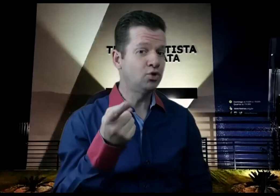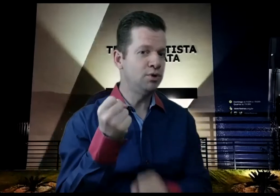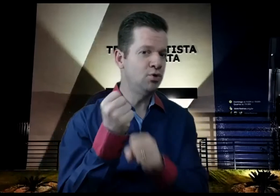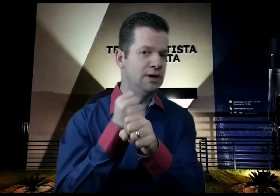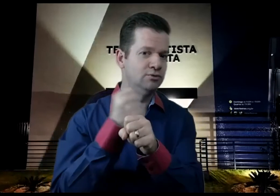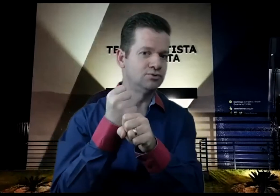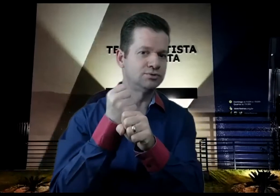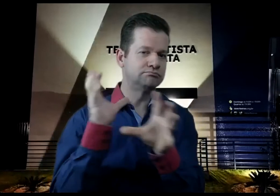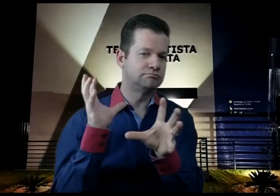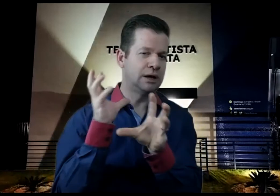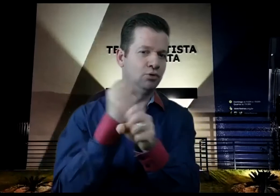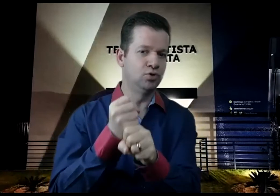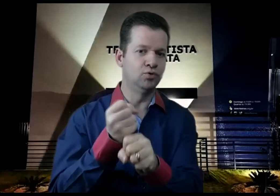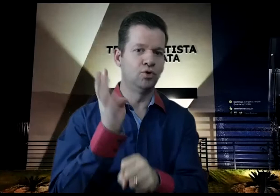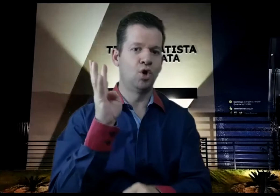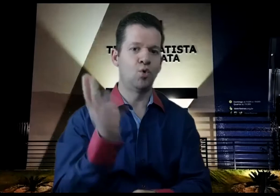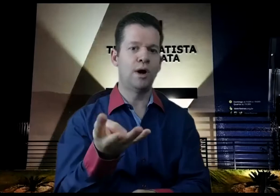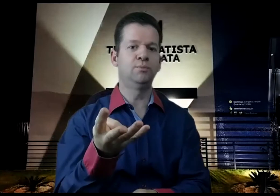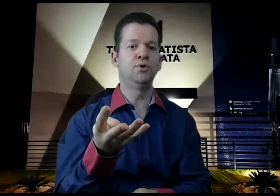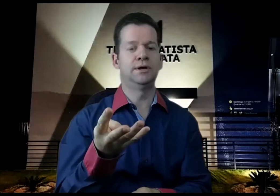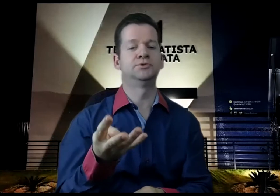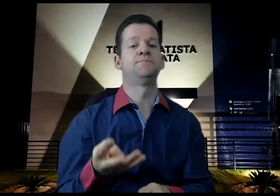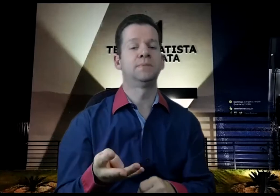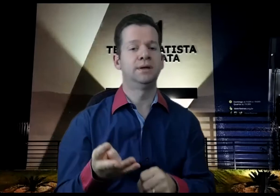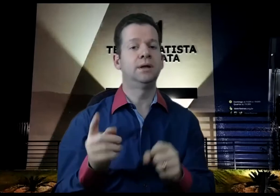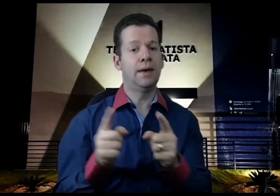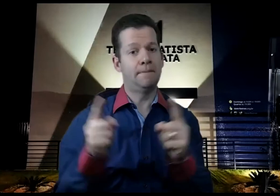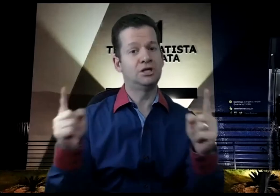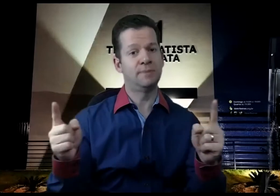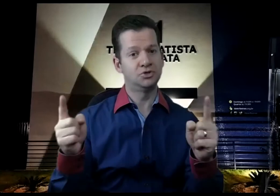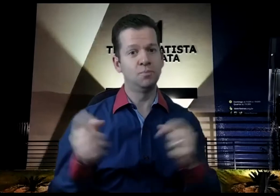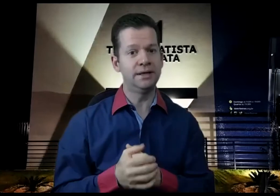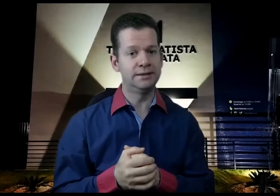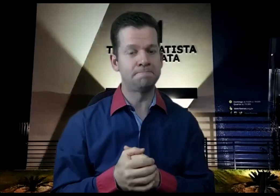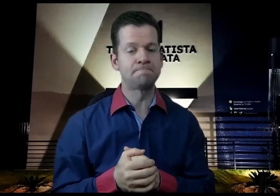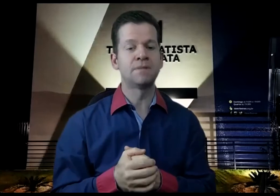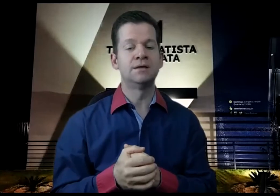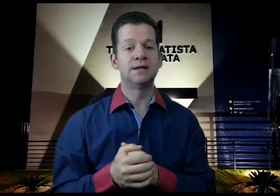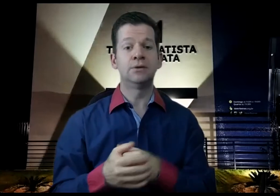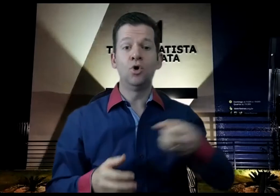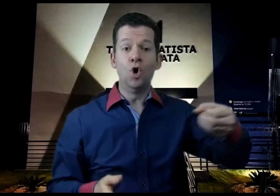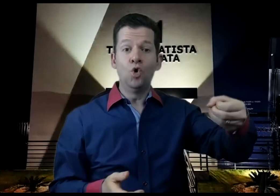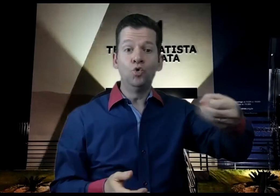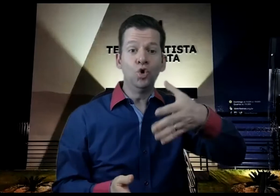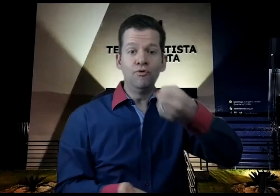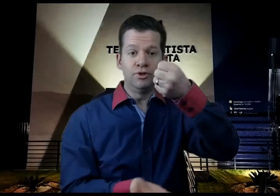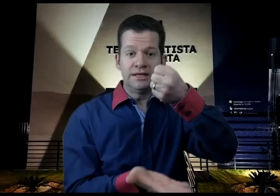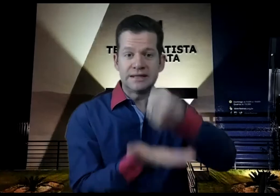4.000 anos ao todo. 4.000 anos. Então, é a parte mais comprida, certo? O Novo